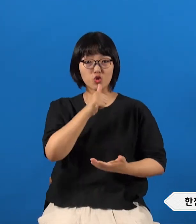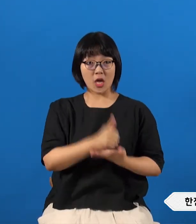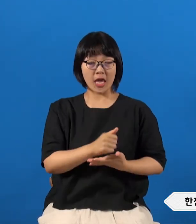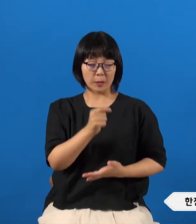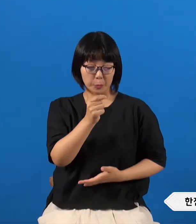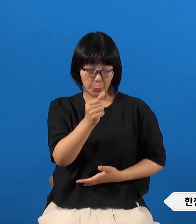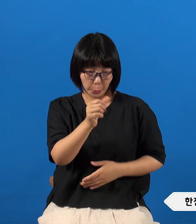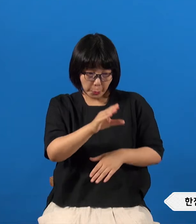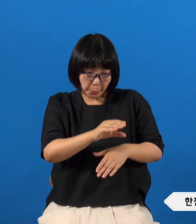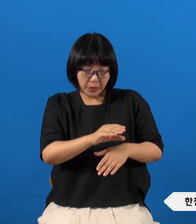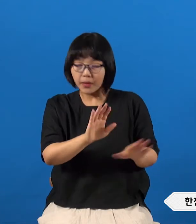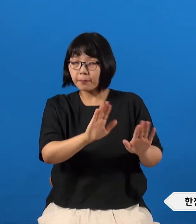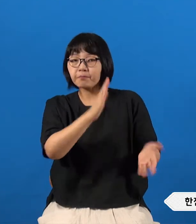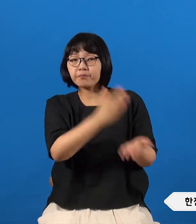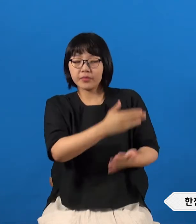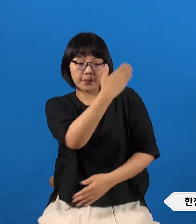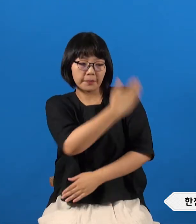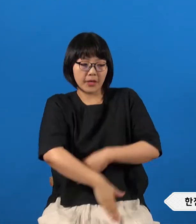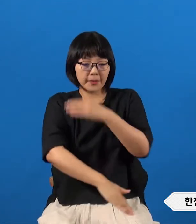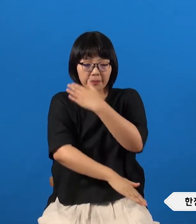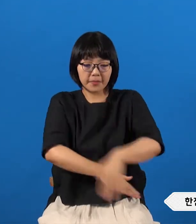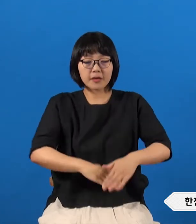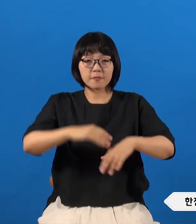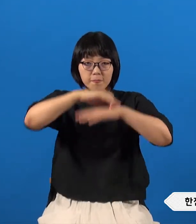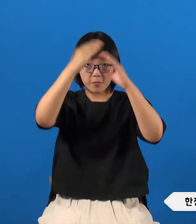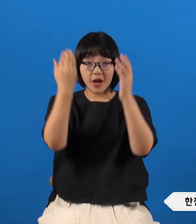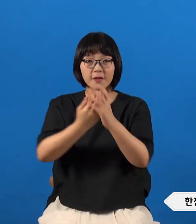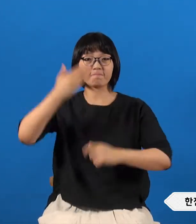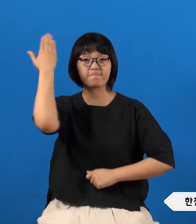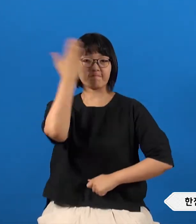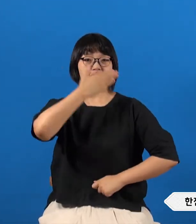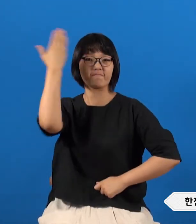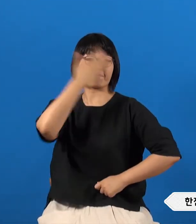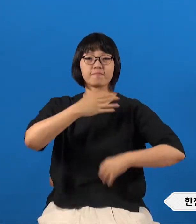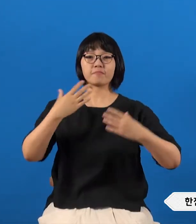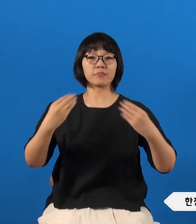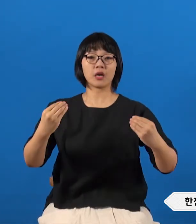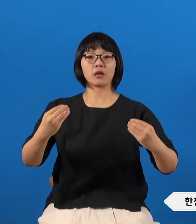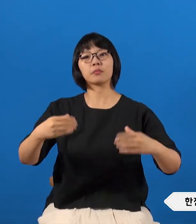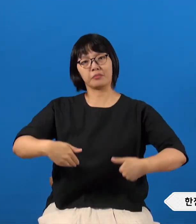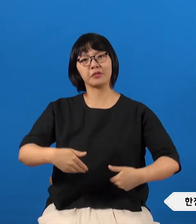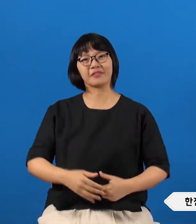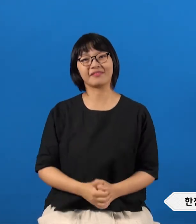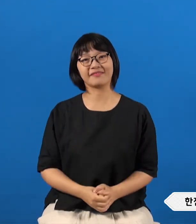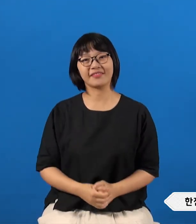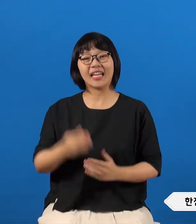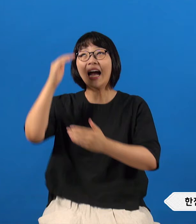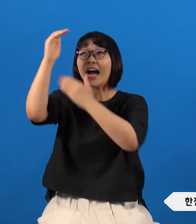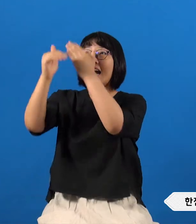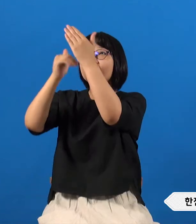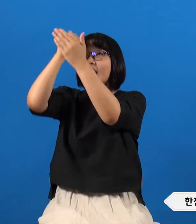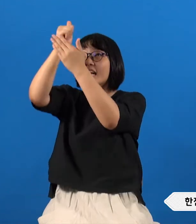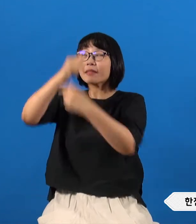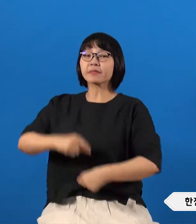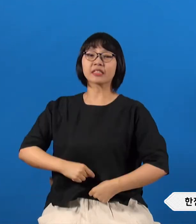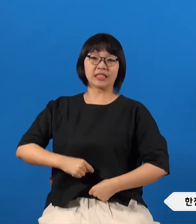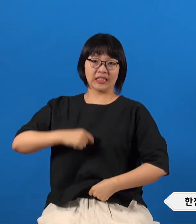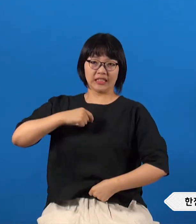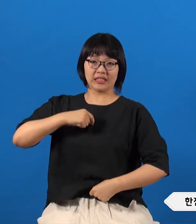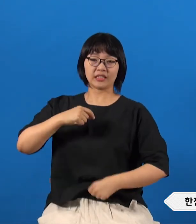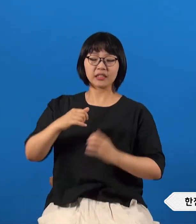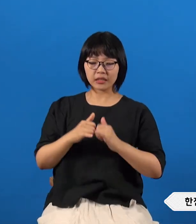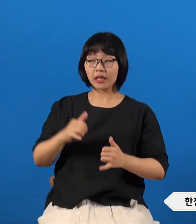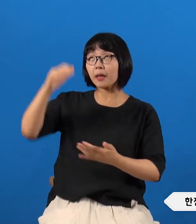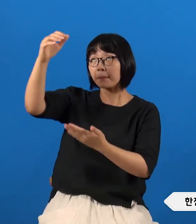죄가 조금도 없이 하나님처럼 완벽하게 의롭게 되어야 됩니다. 하나님의 의를